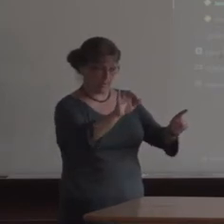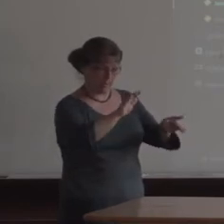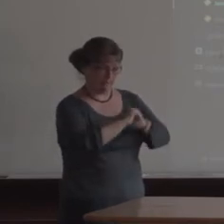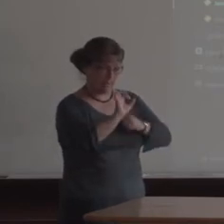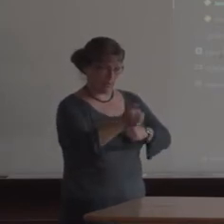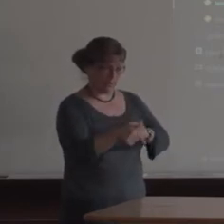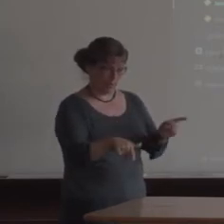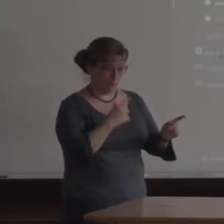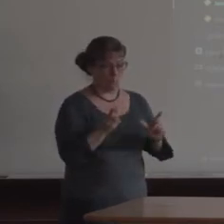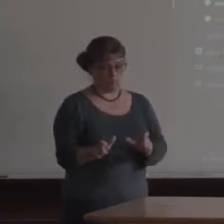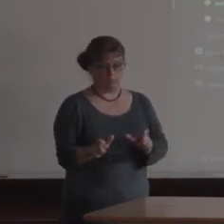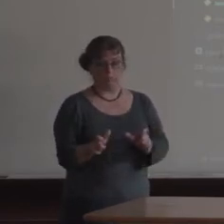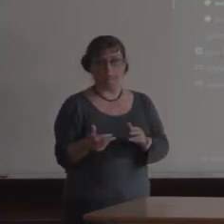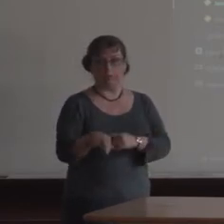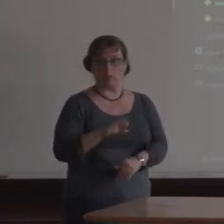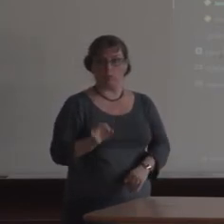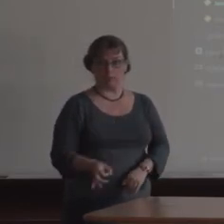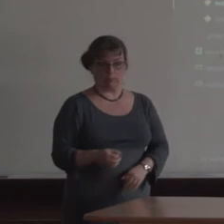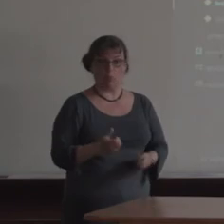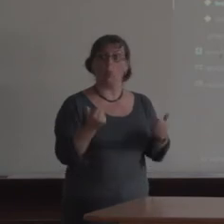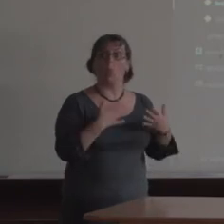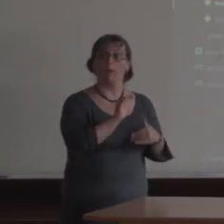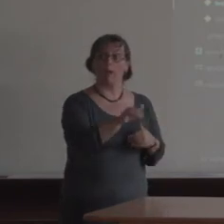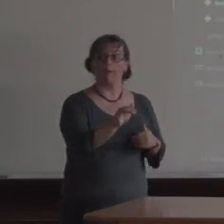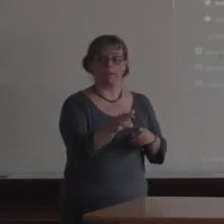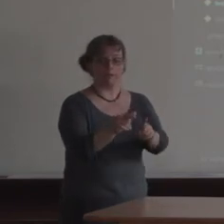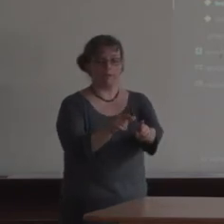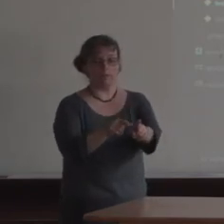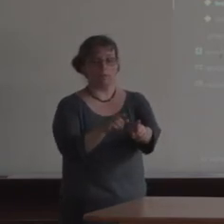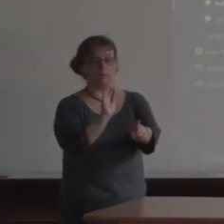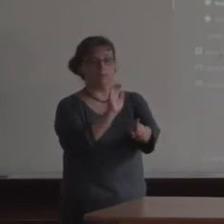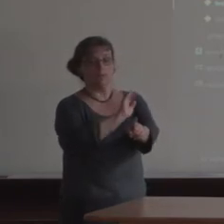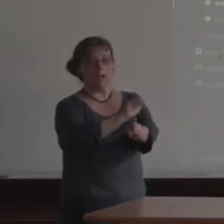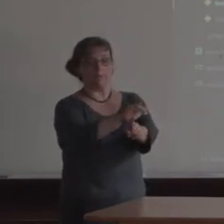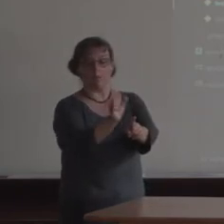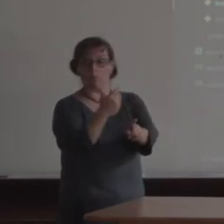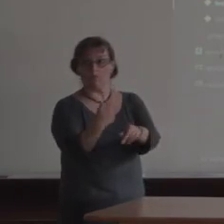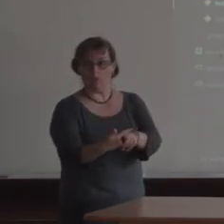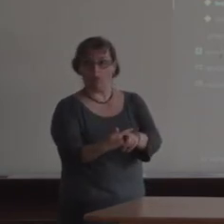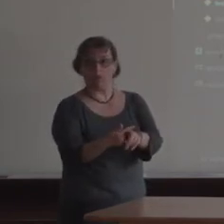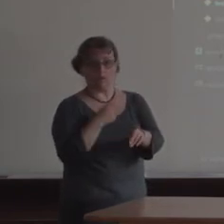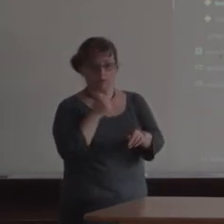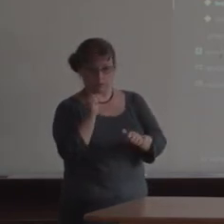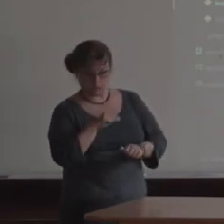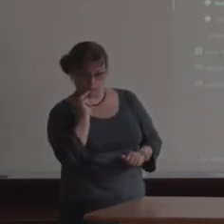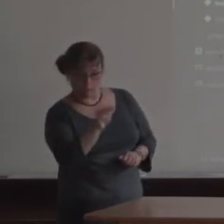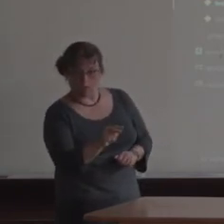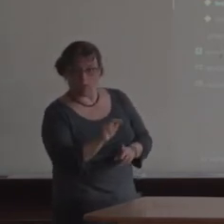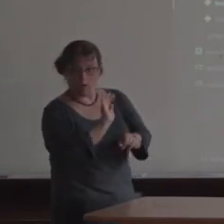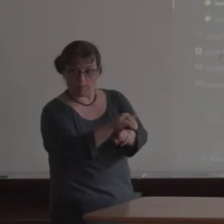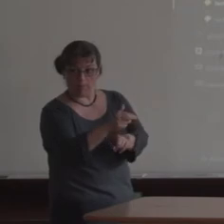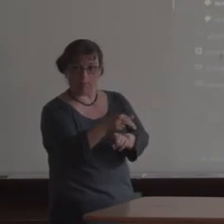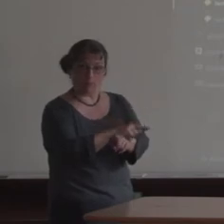fois il a été appelé. Et je peux même vérifier le détail des appels qui ont été effectués, avec les paramètres reçus à chaque fois.